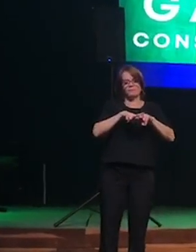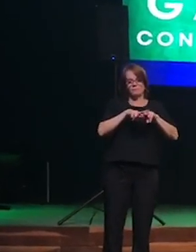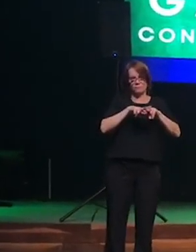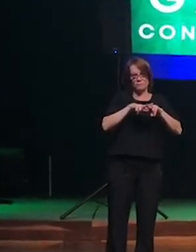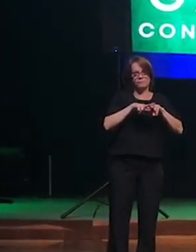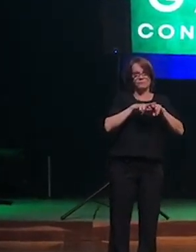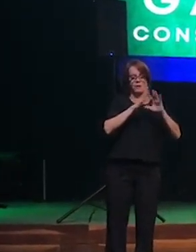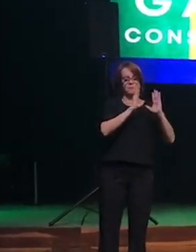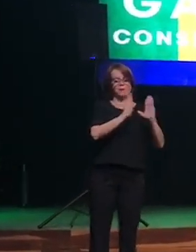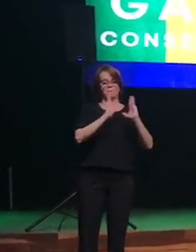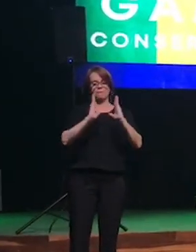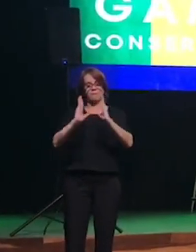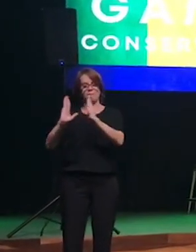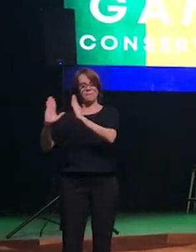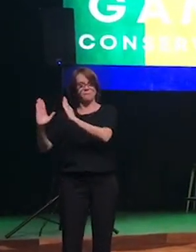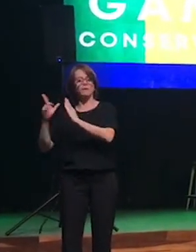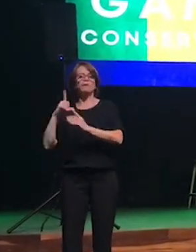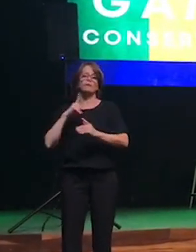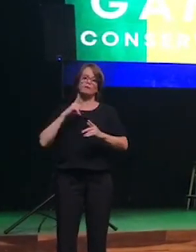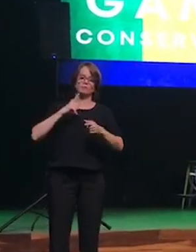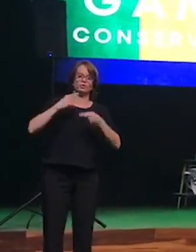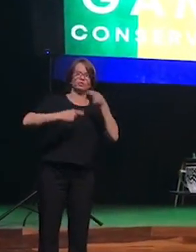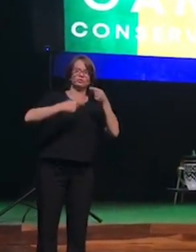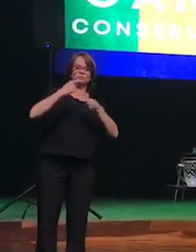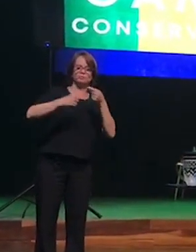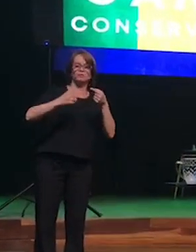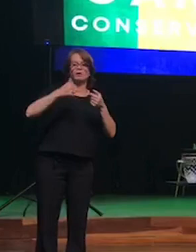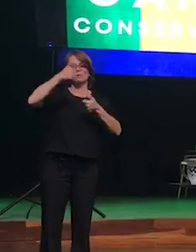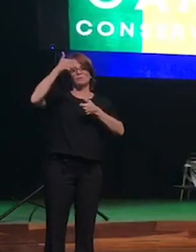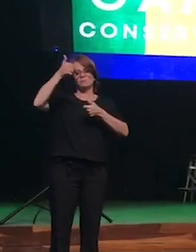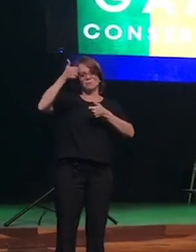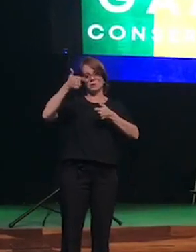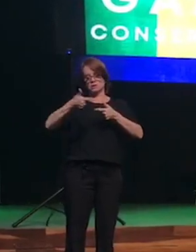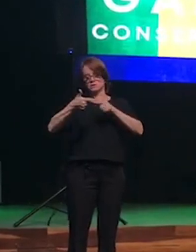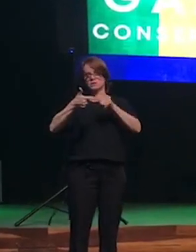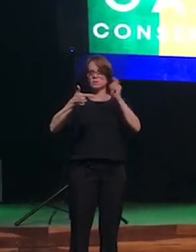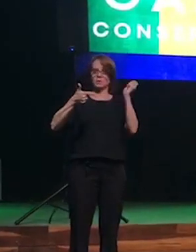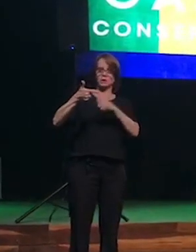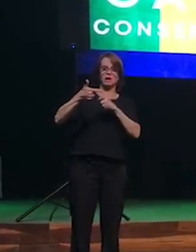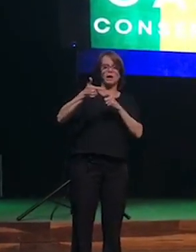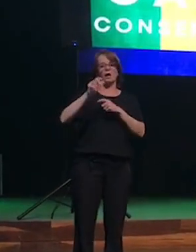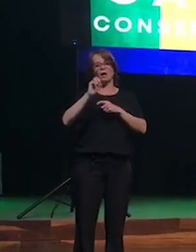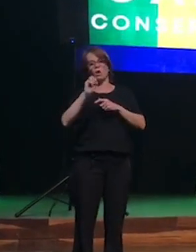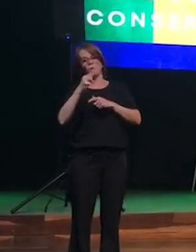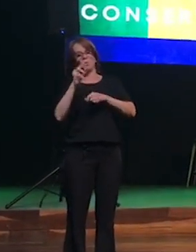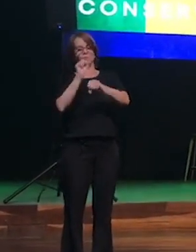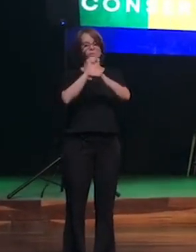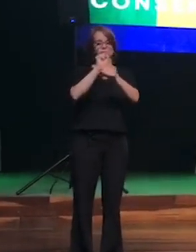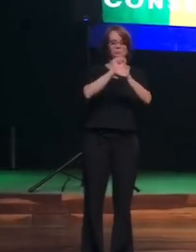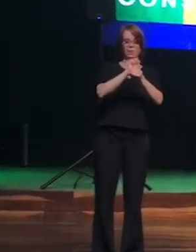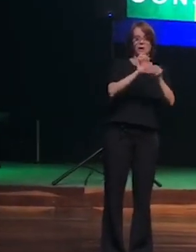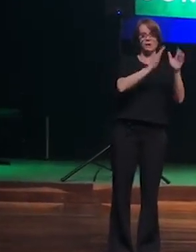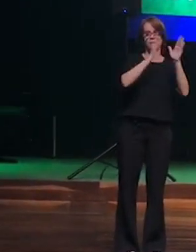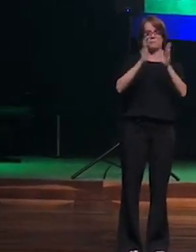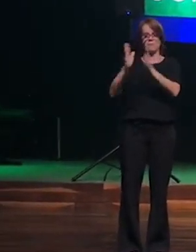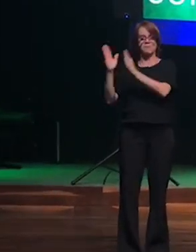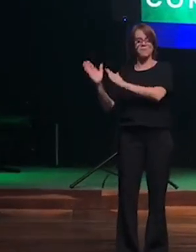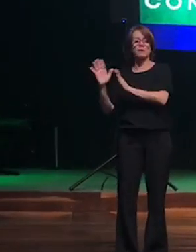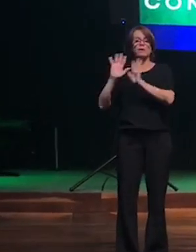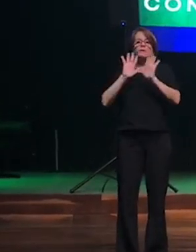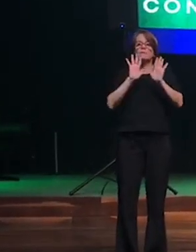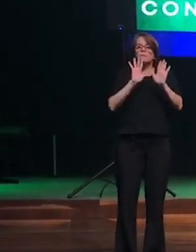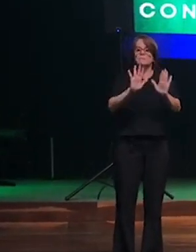julgado. Tem uma discussão se na segunda instância é suficiente, se não é. O texto constitucional diz